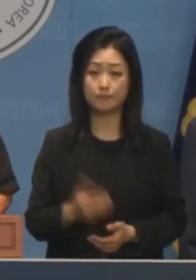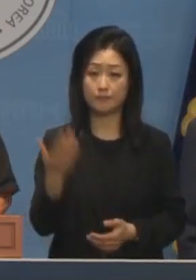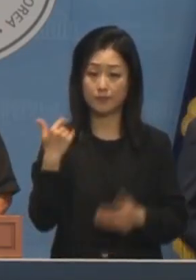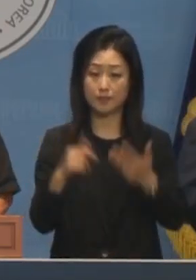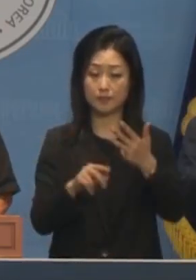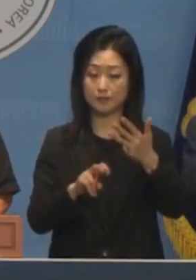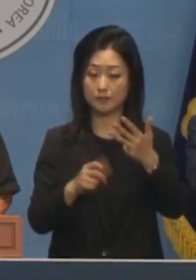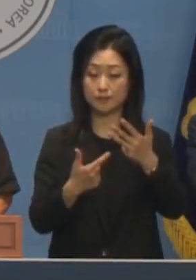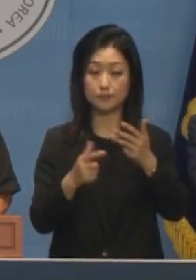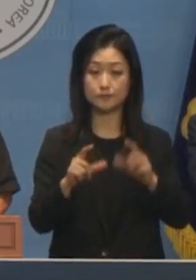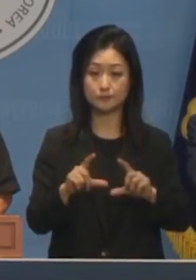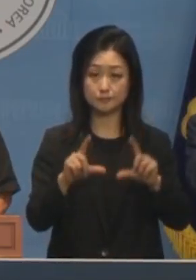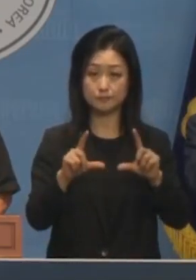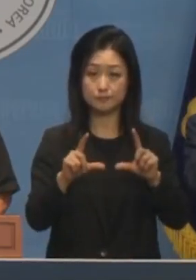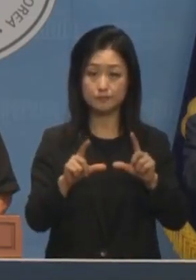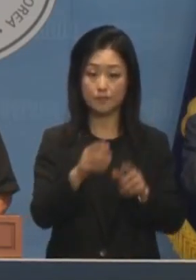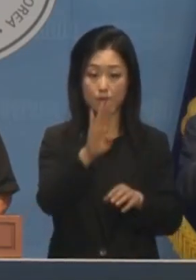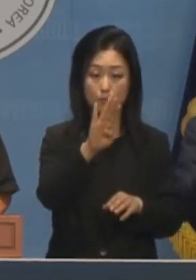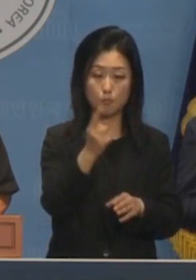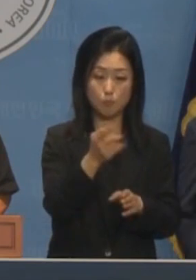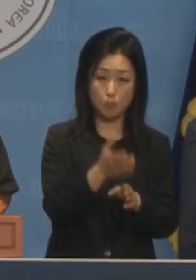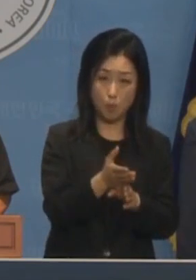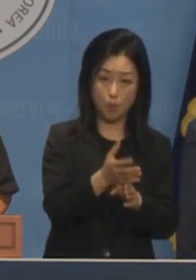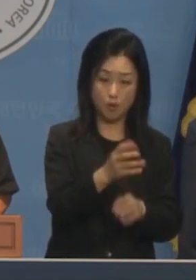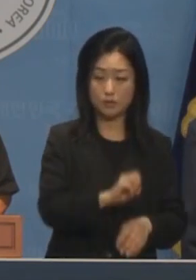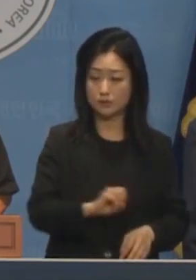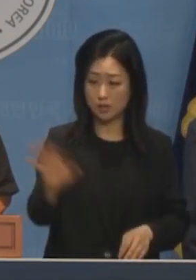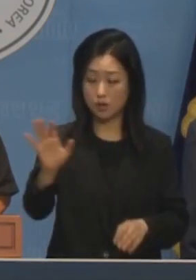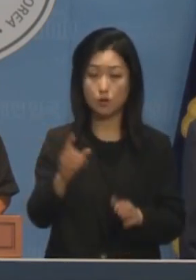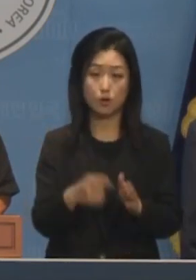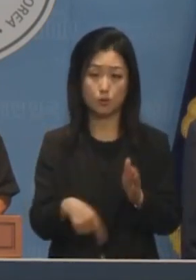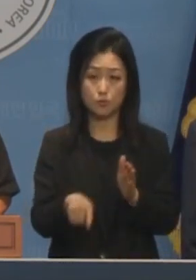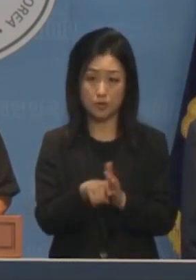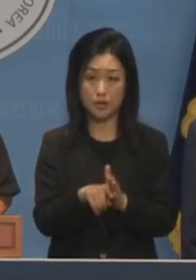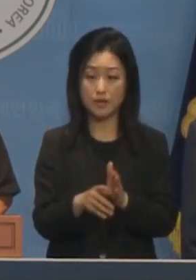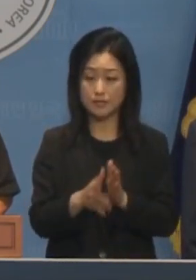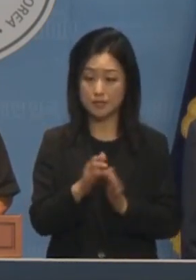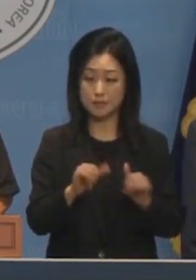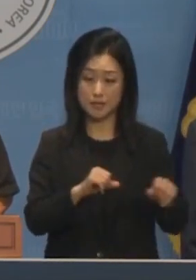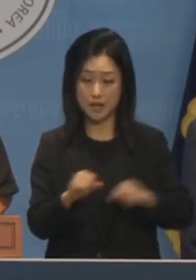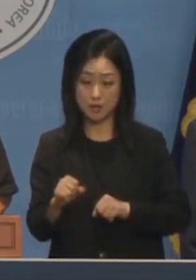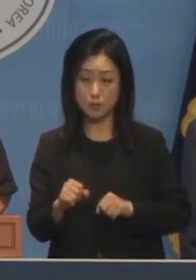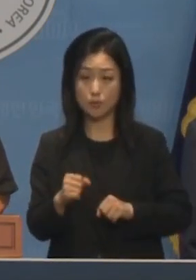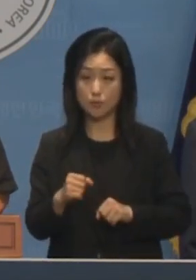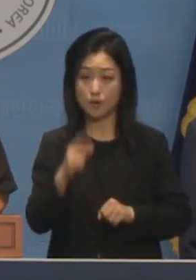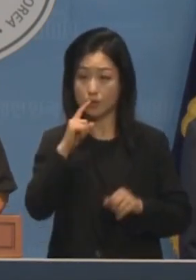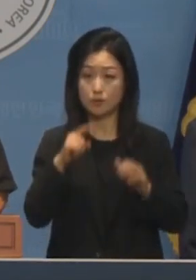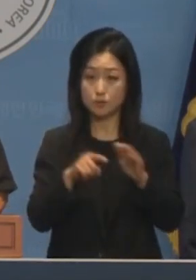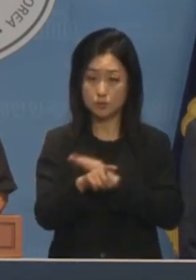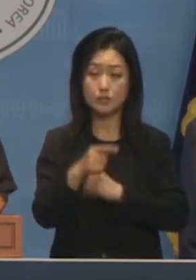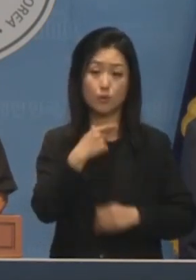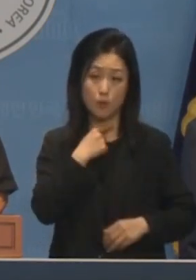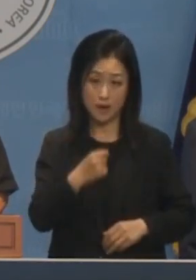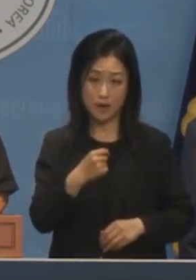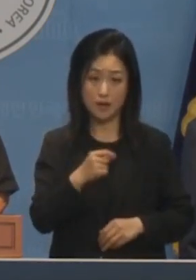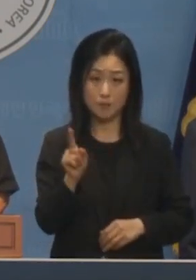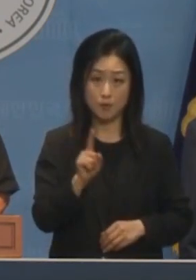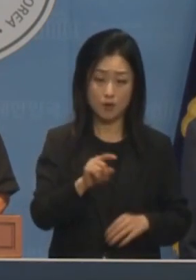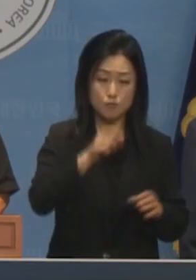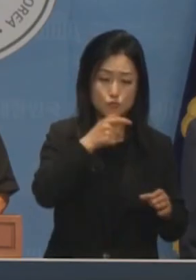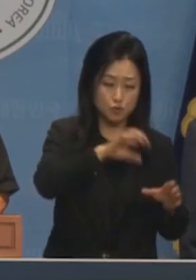8월 26일 보호철거를 위한 금강, 낙동강, 영산강 시민행동은 대청호를 포함 금강유역 3개 지점의